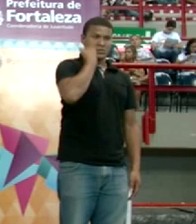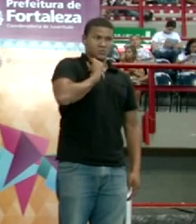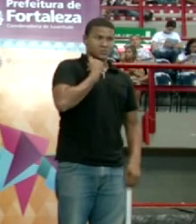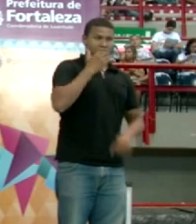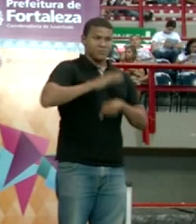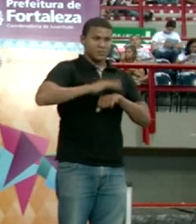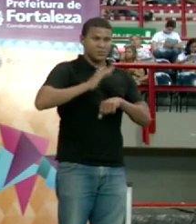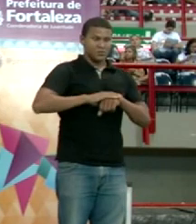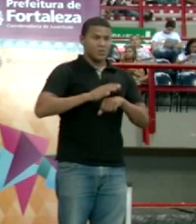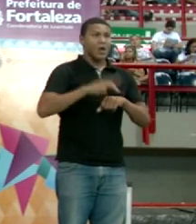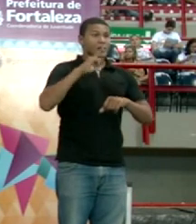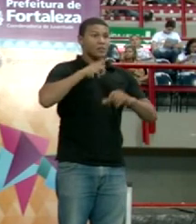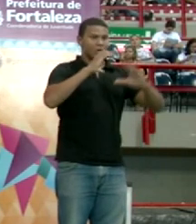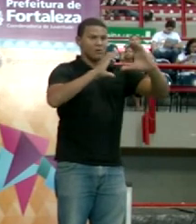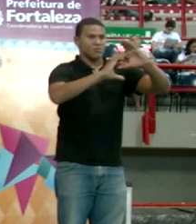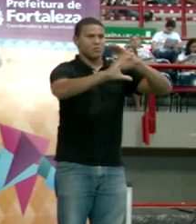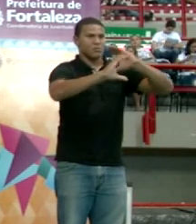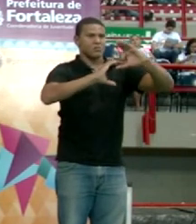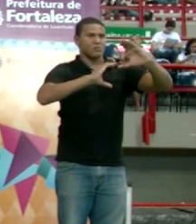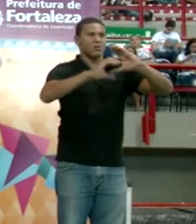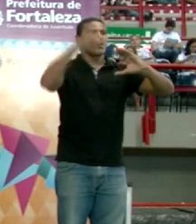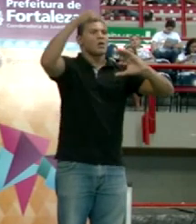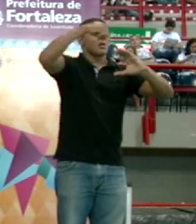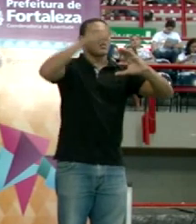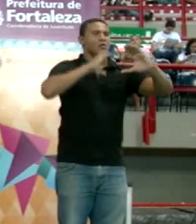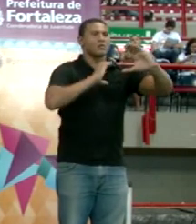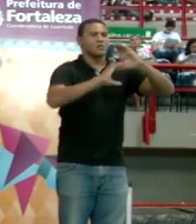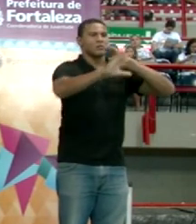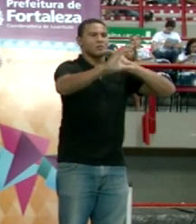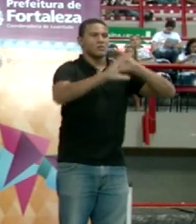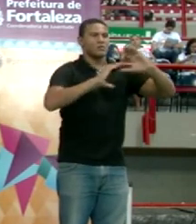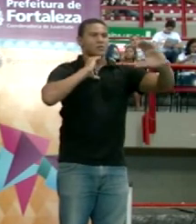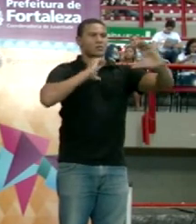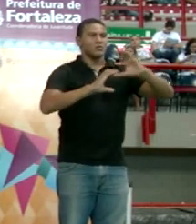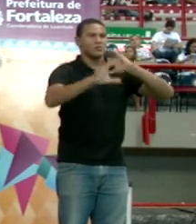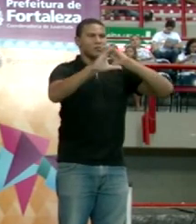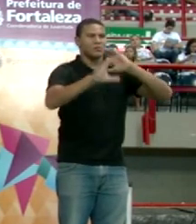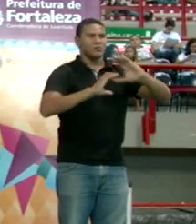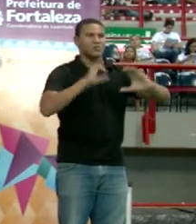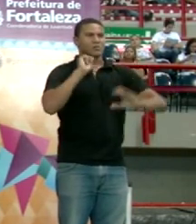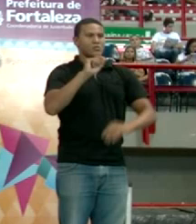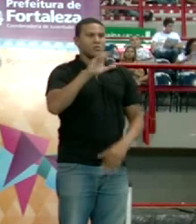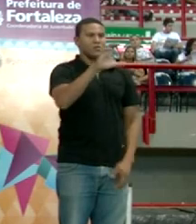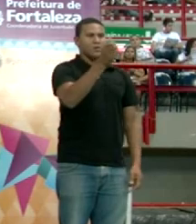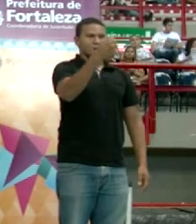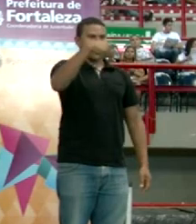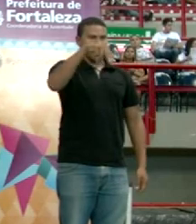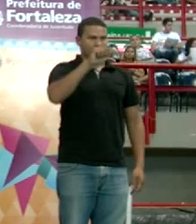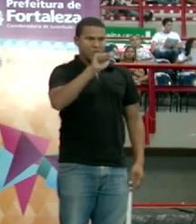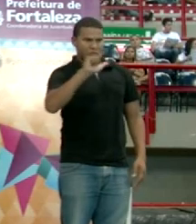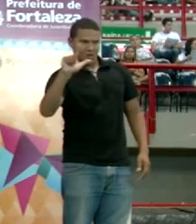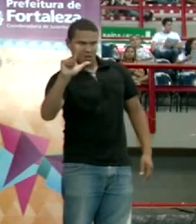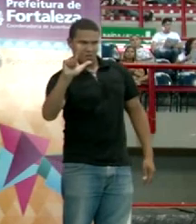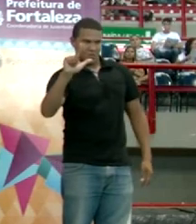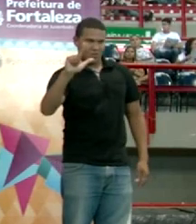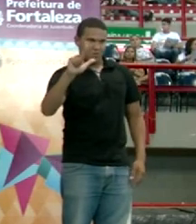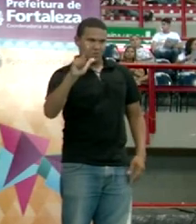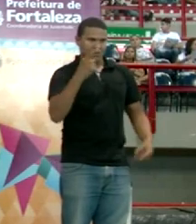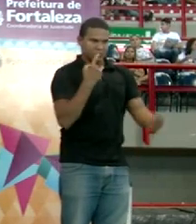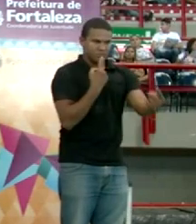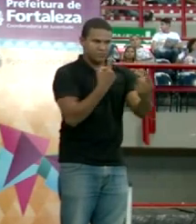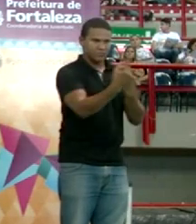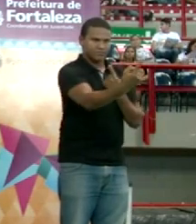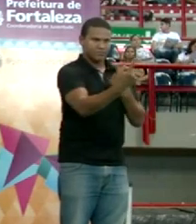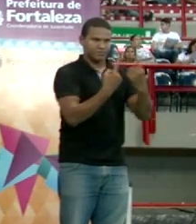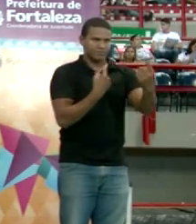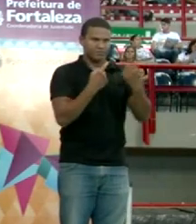código compartilhado, eu posso veicular minha mensagem. Mas não vamos esquecer que essa